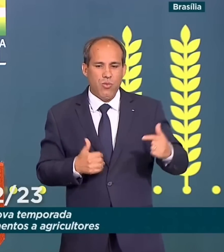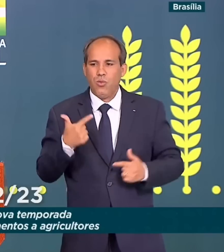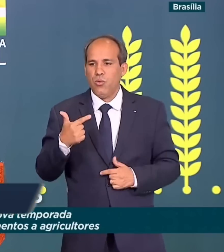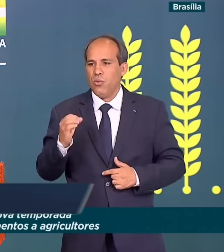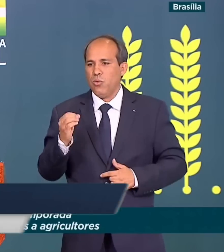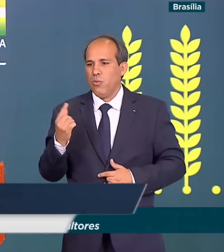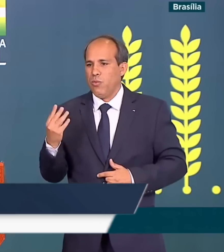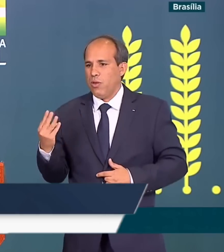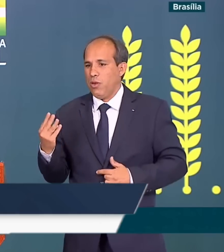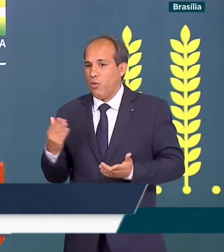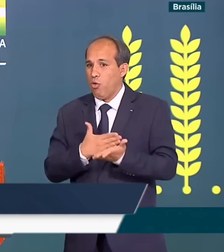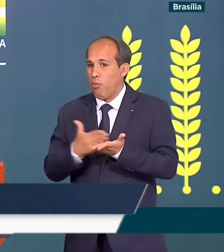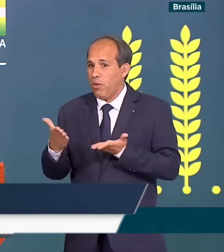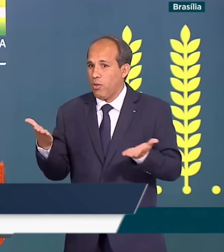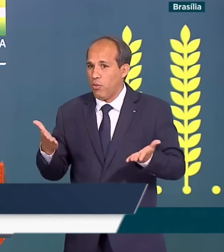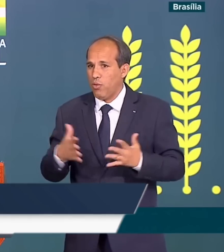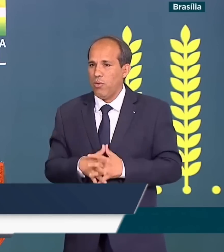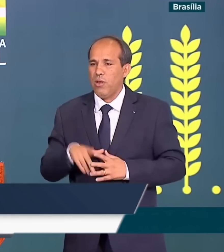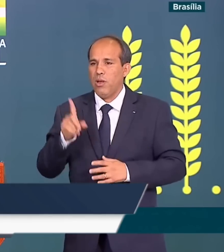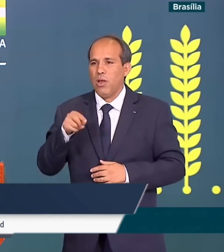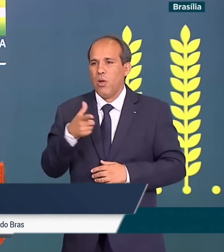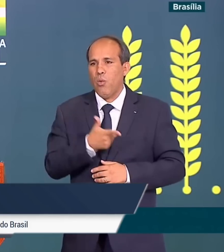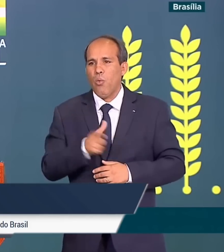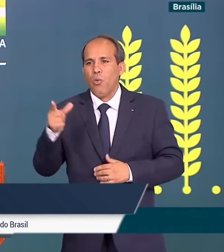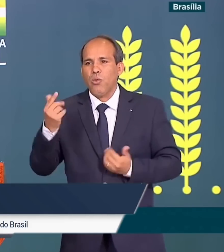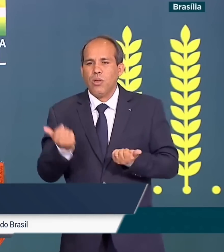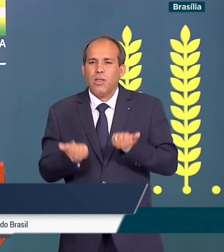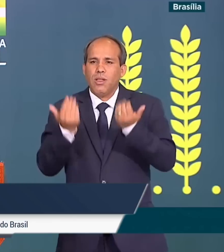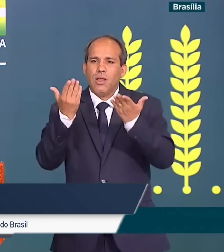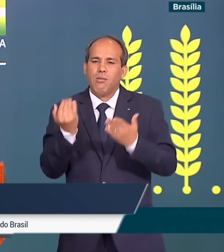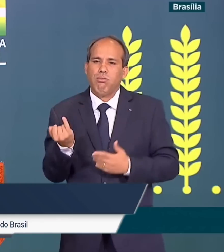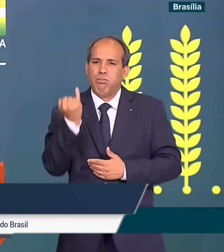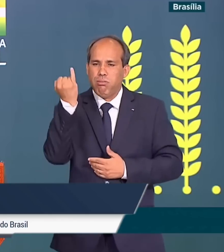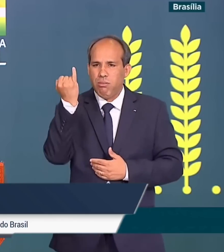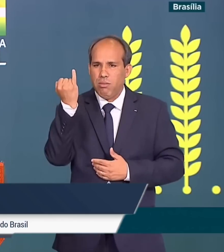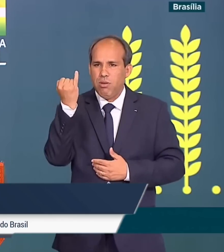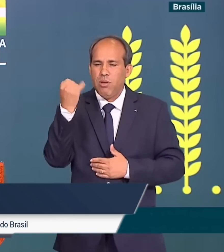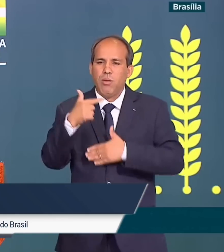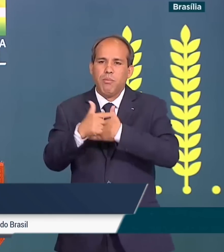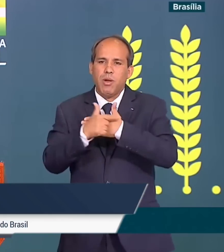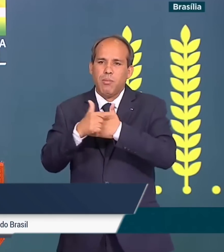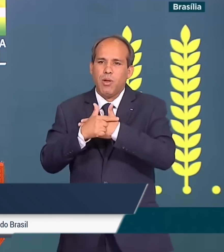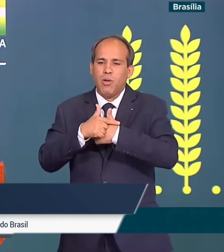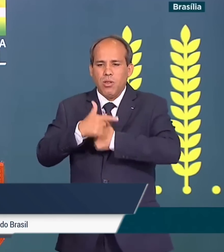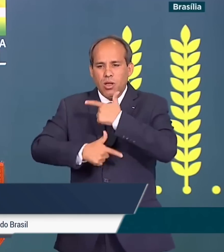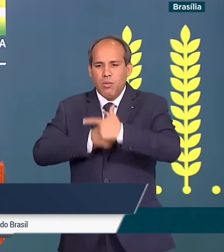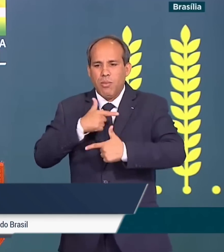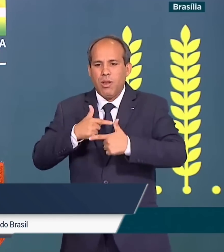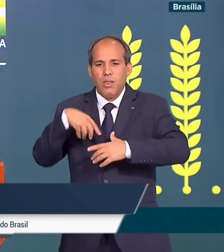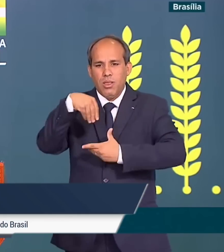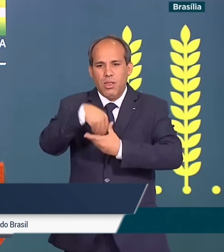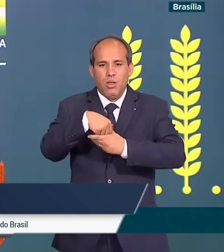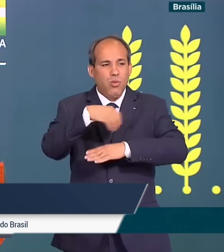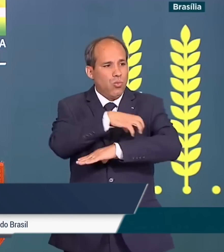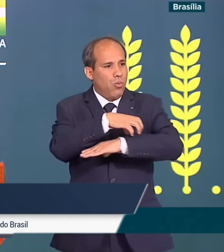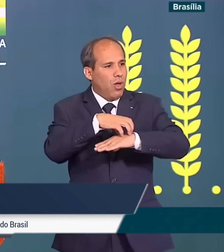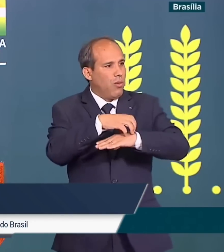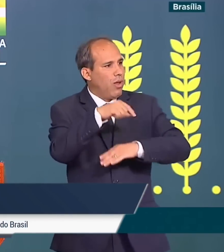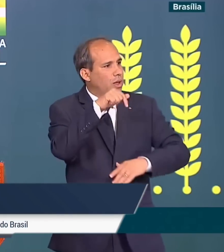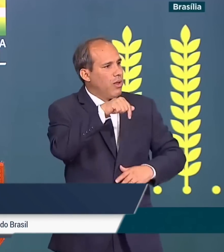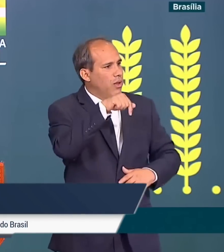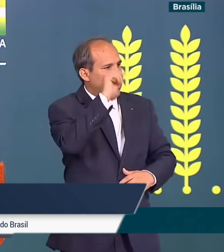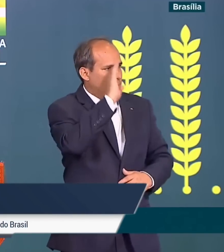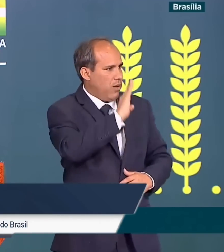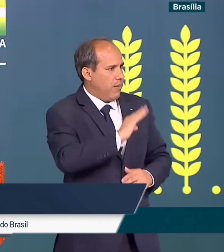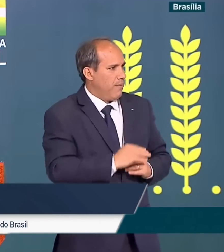2022-2023, que anunciamos hoje, é mais uma entrega condizente com o papel desempenhado pelo agro no nosso país. Em